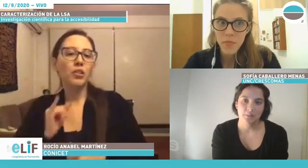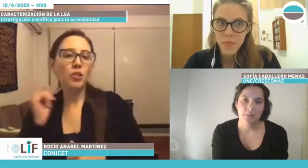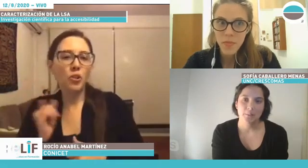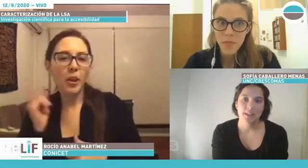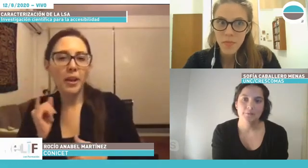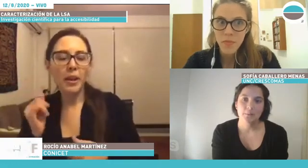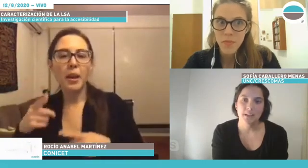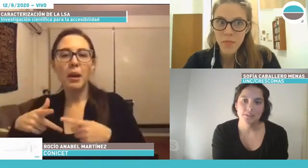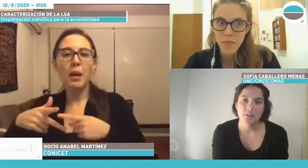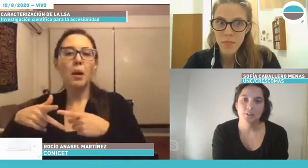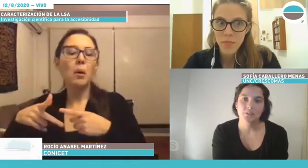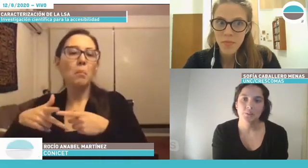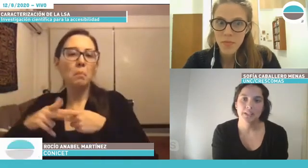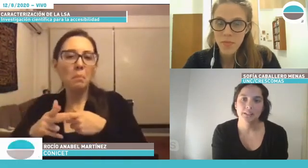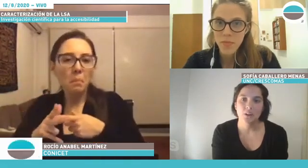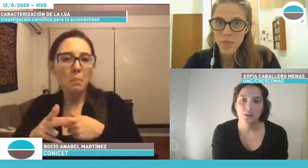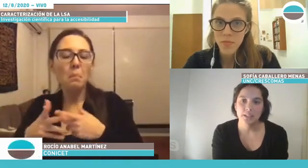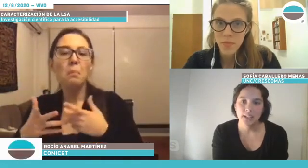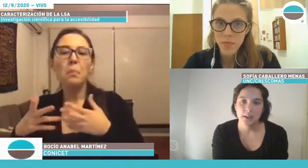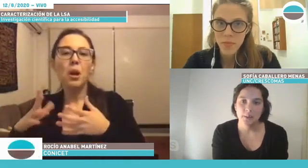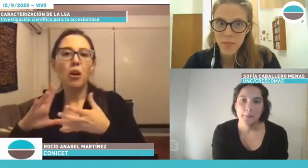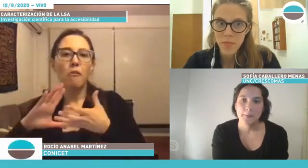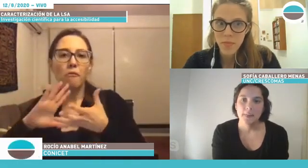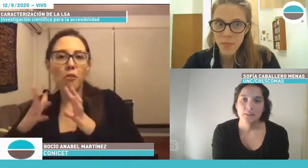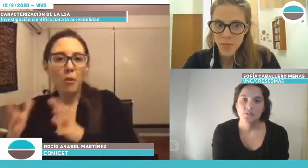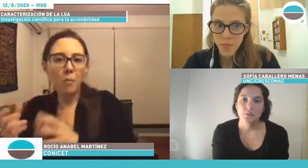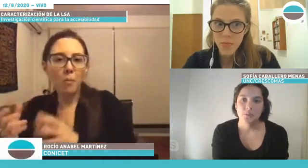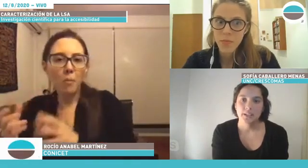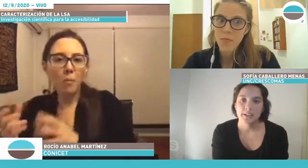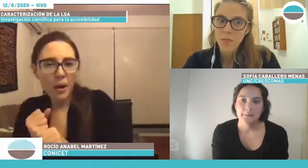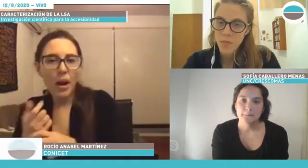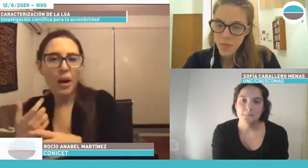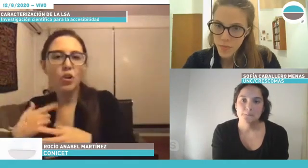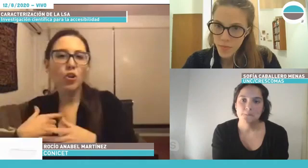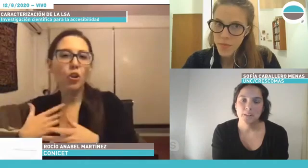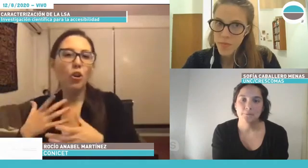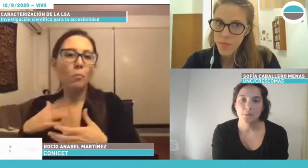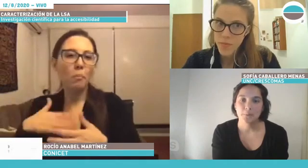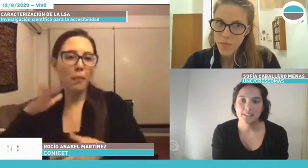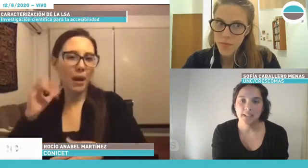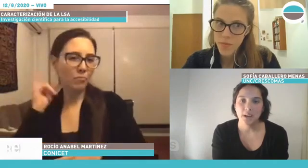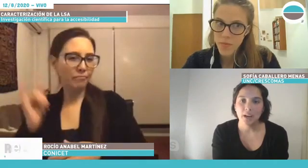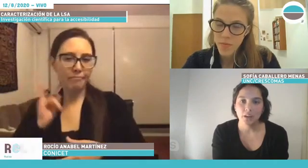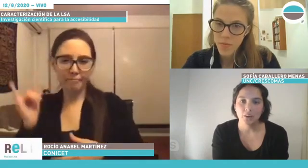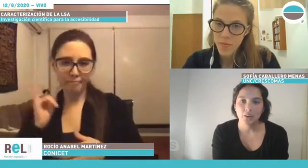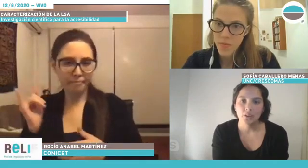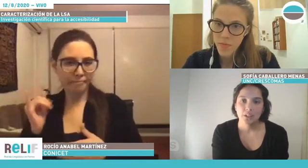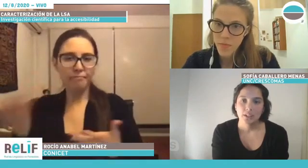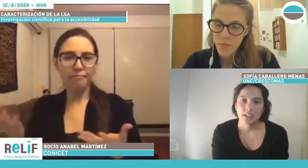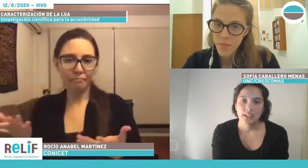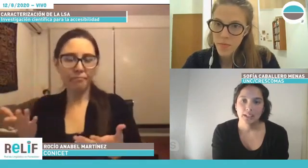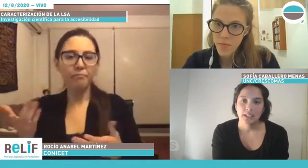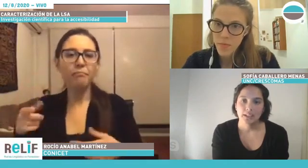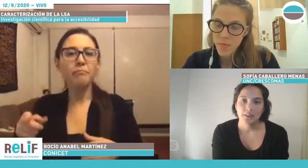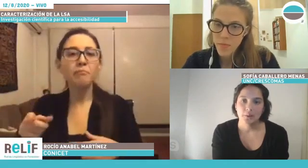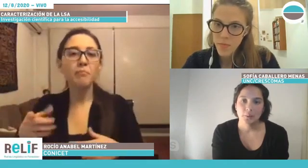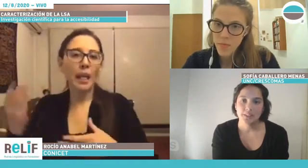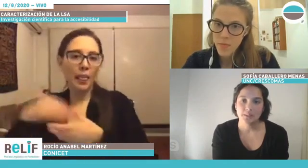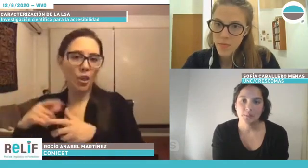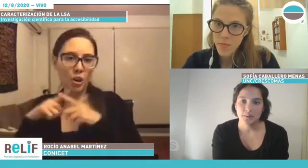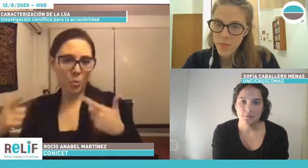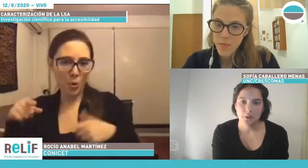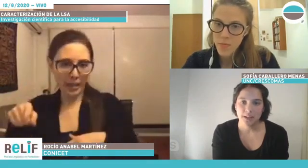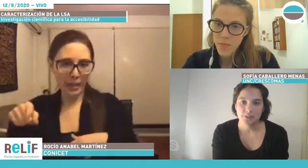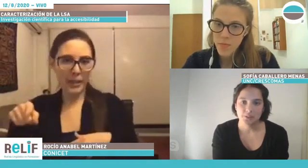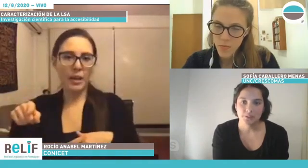LSA, por ejemplo? Me da información sobre la teoría, sobre las formas de trabajo, como